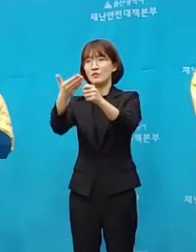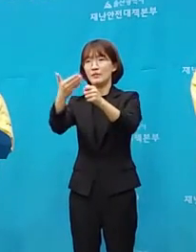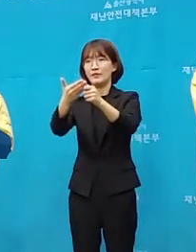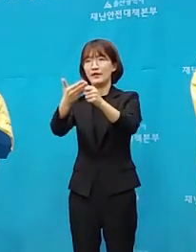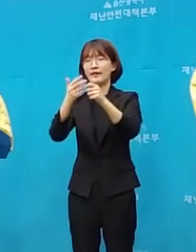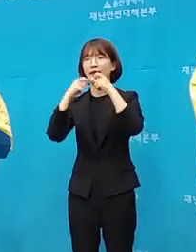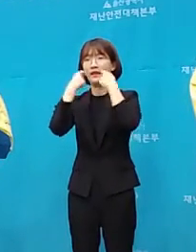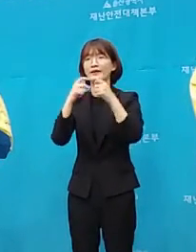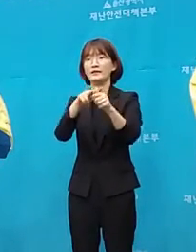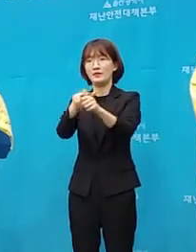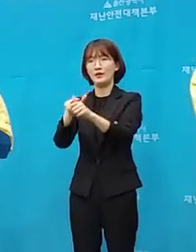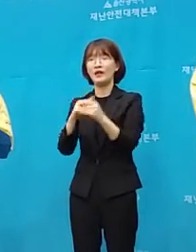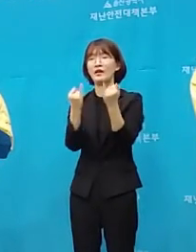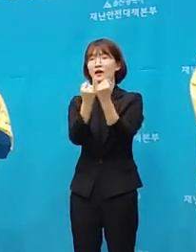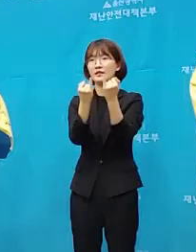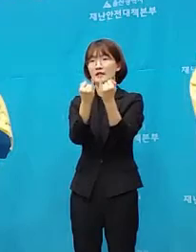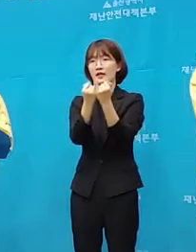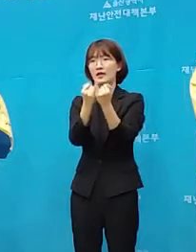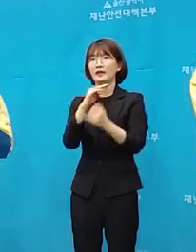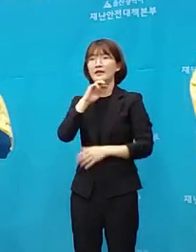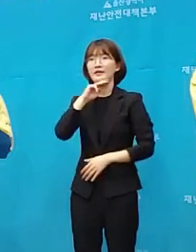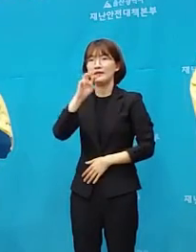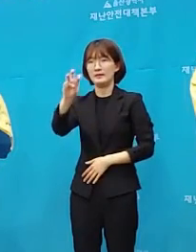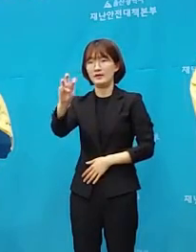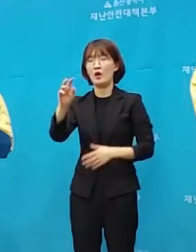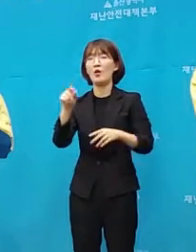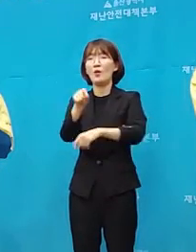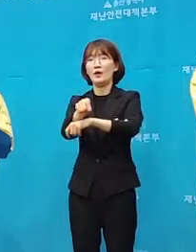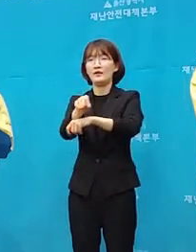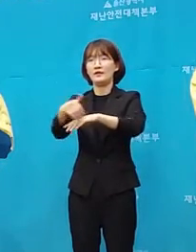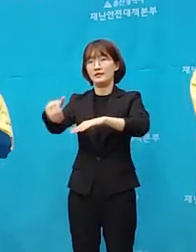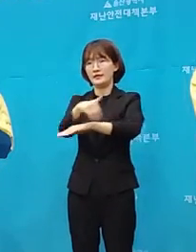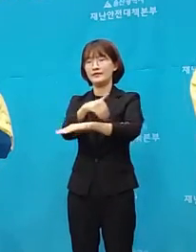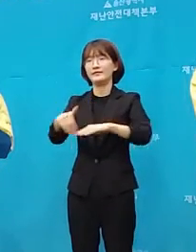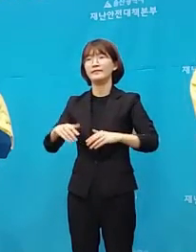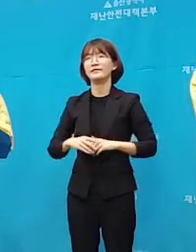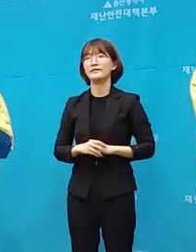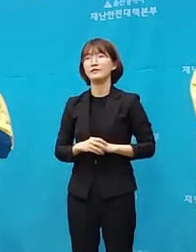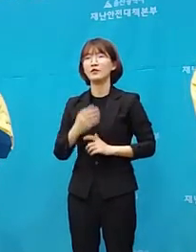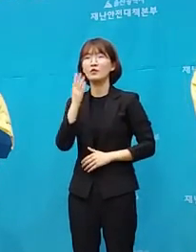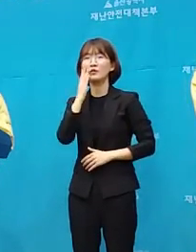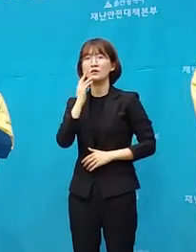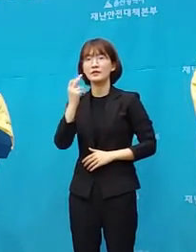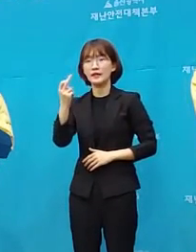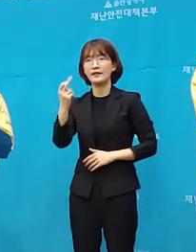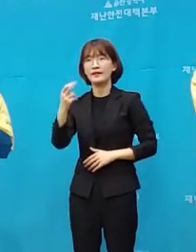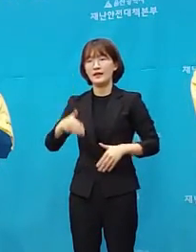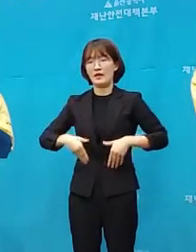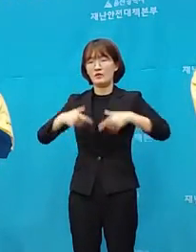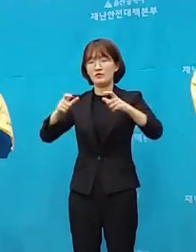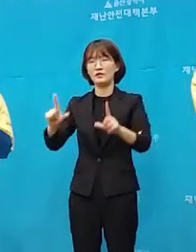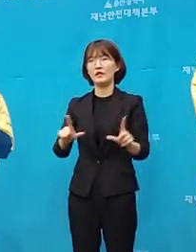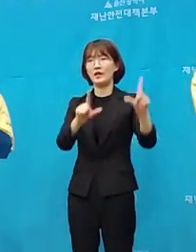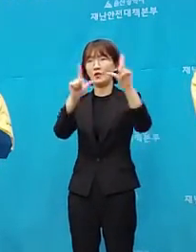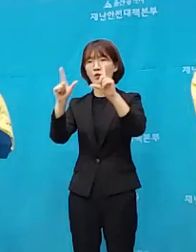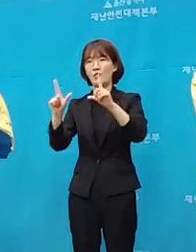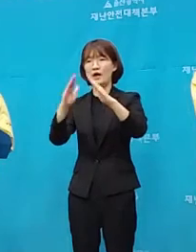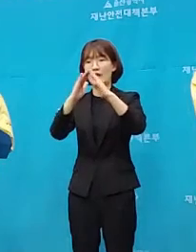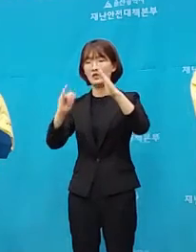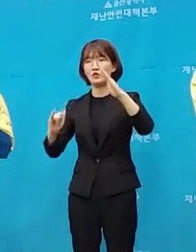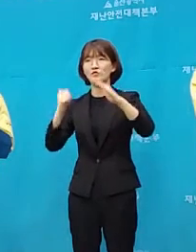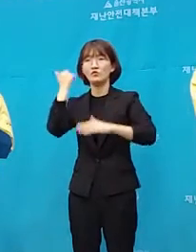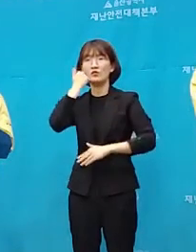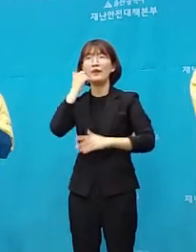상황입니다. 여성이고 만 30주년의 폐사본으로 알려져 있습니다. 울산 남부이고 가족사항은